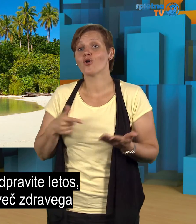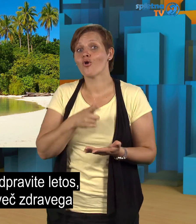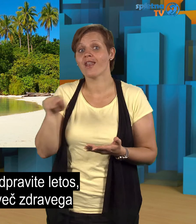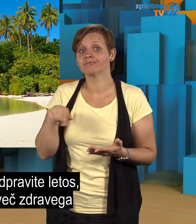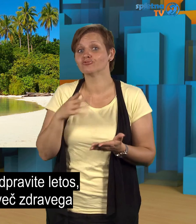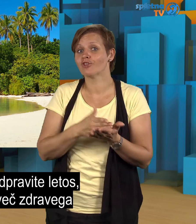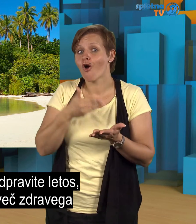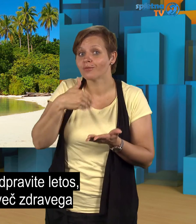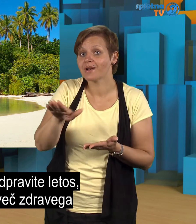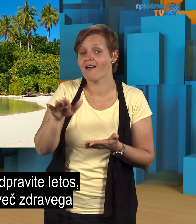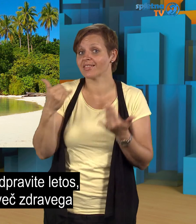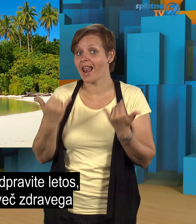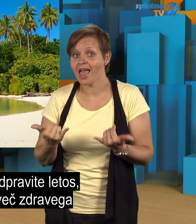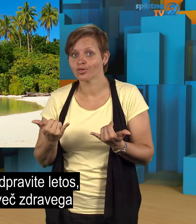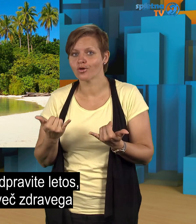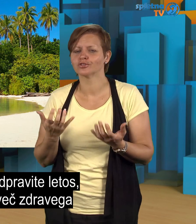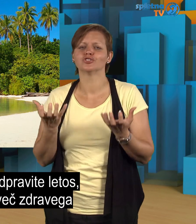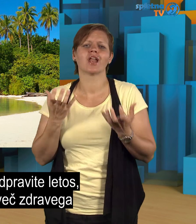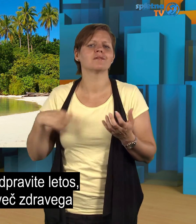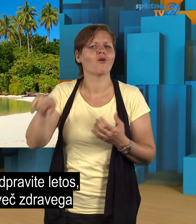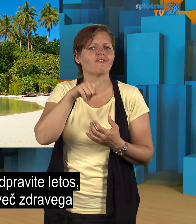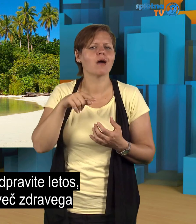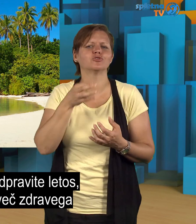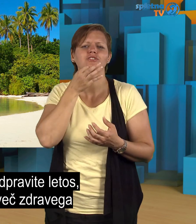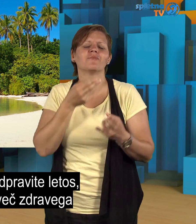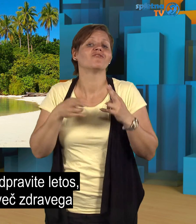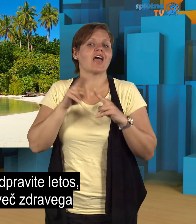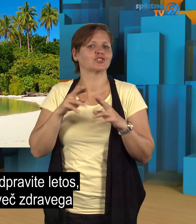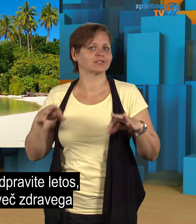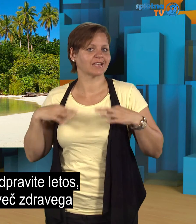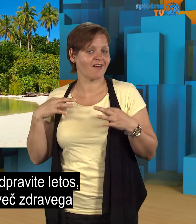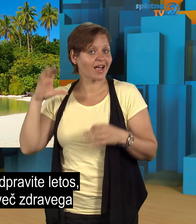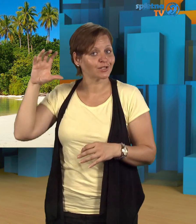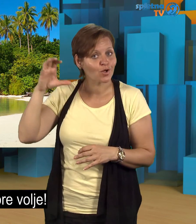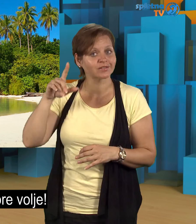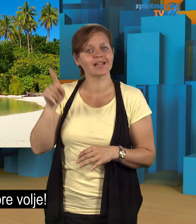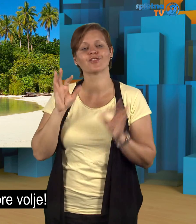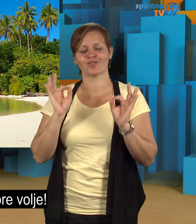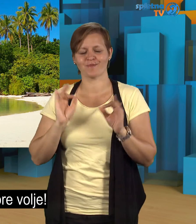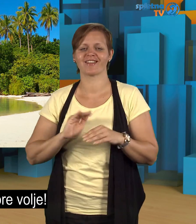Kamorkoli se že odpravite letos, vam želimo čim več zdravega sonca in dobre volje.